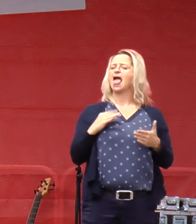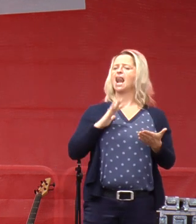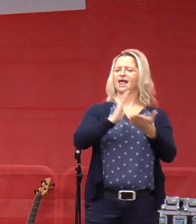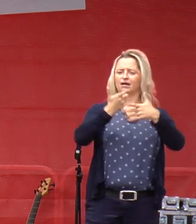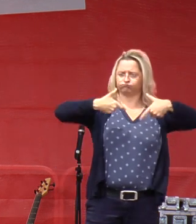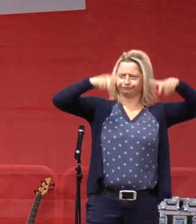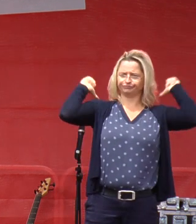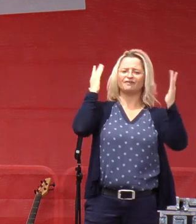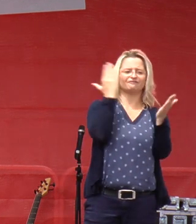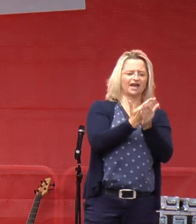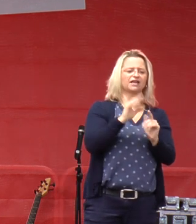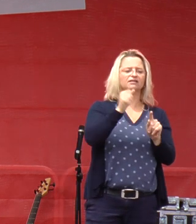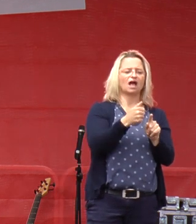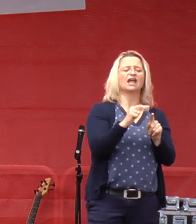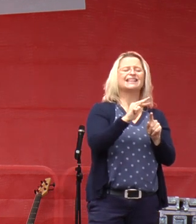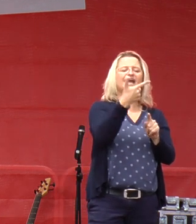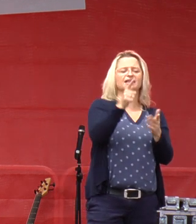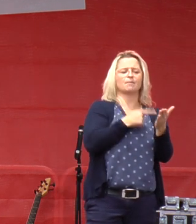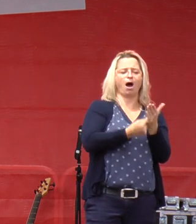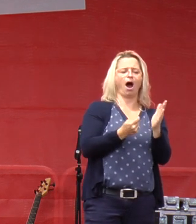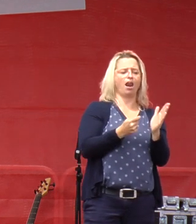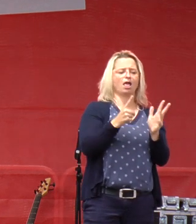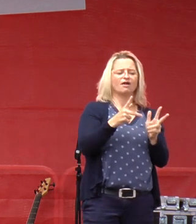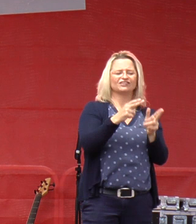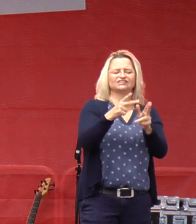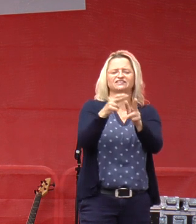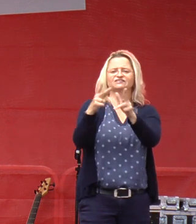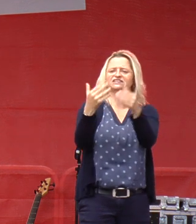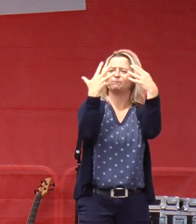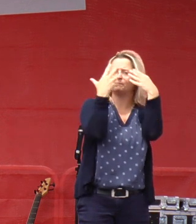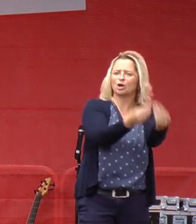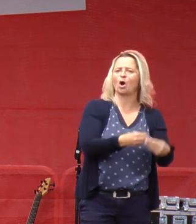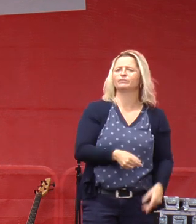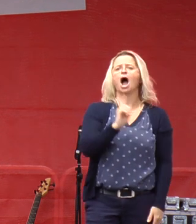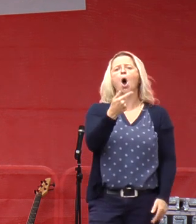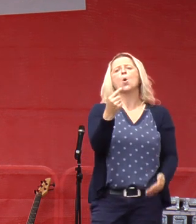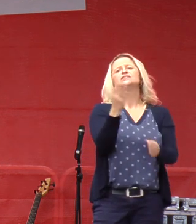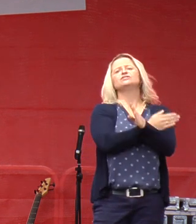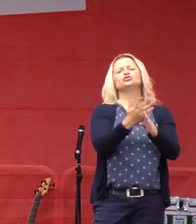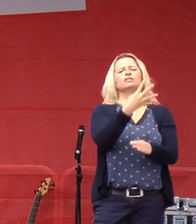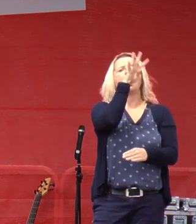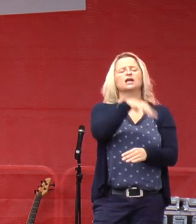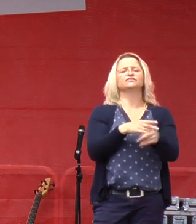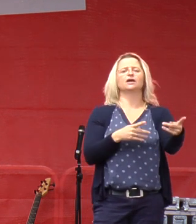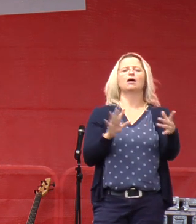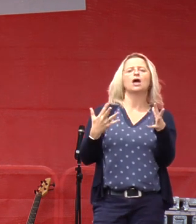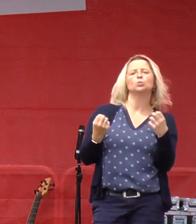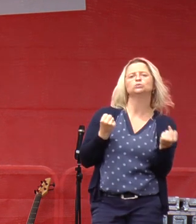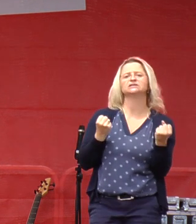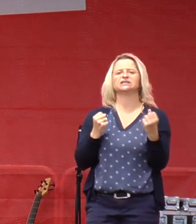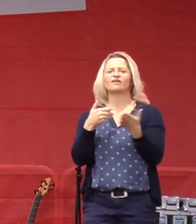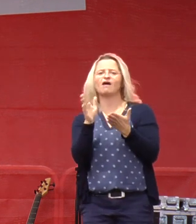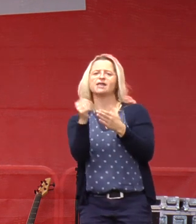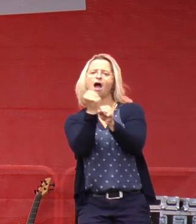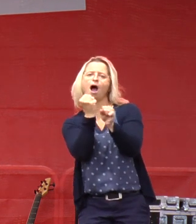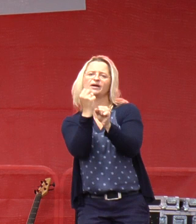war zwischendurch in Hartz IV. Und das ist natürlich ein Zustand der permanenten Erpressbarkeit und Unsicherheit. Das muss so nicht